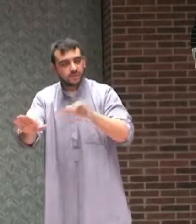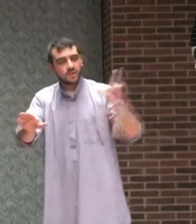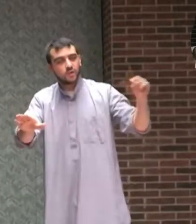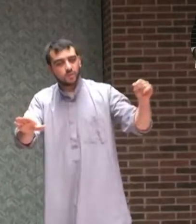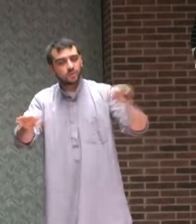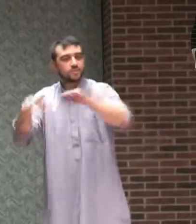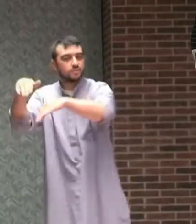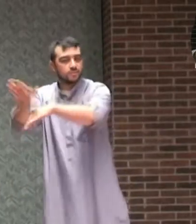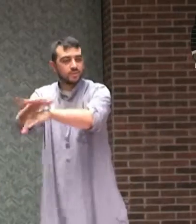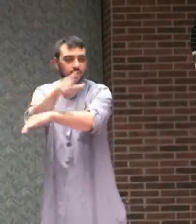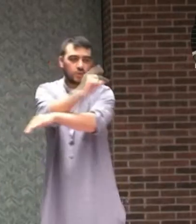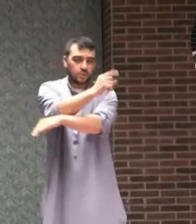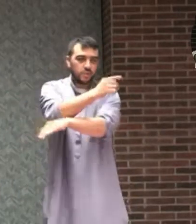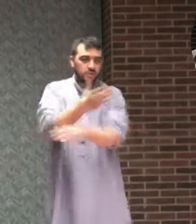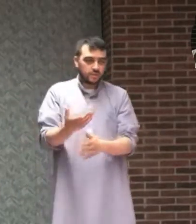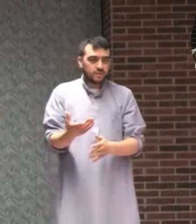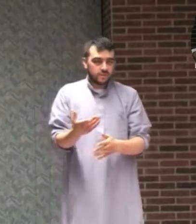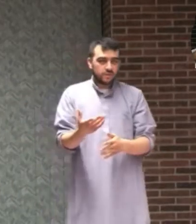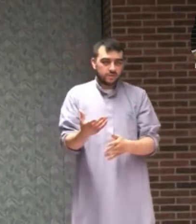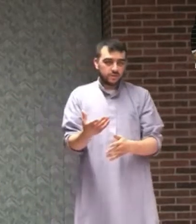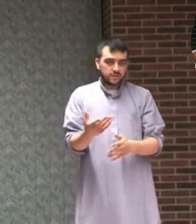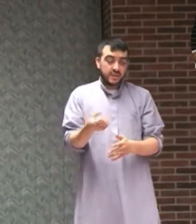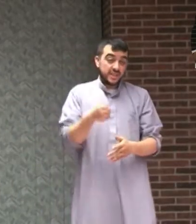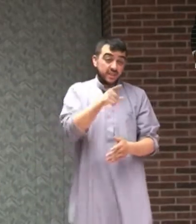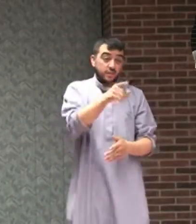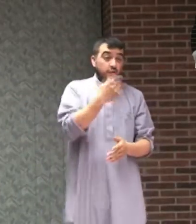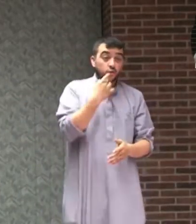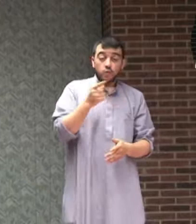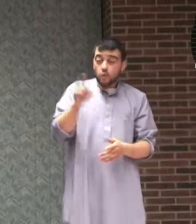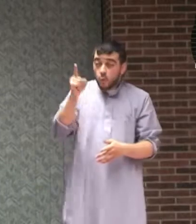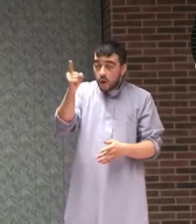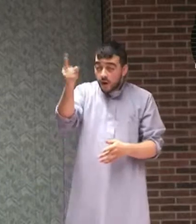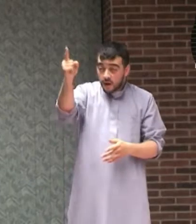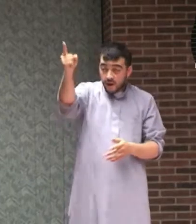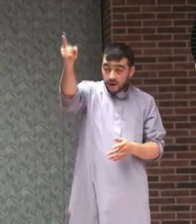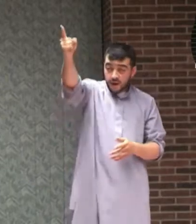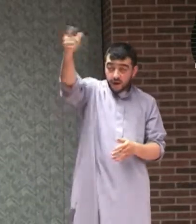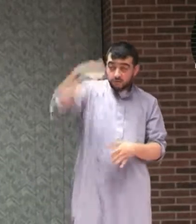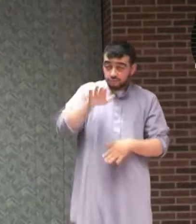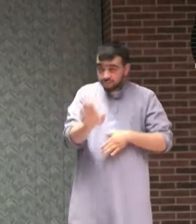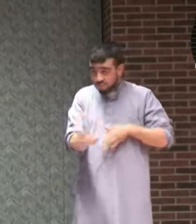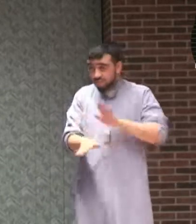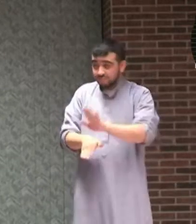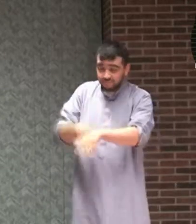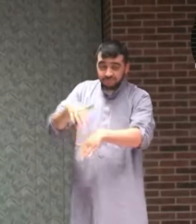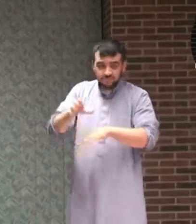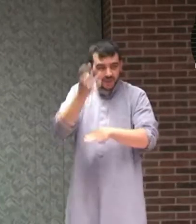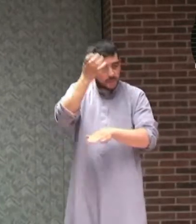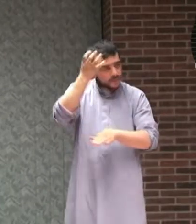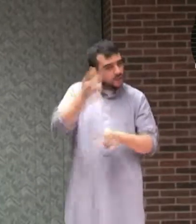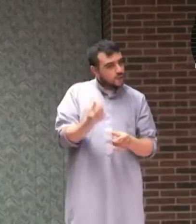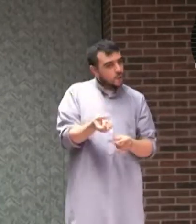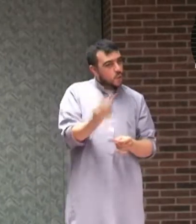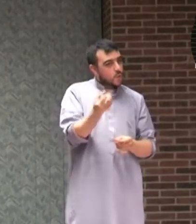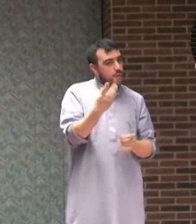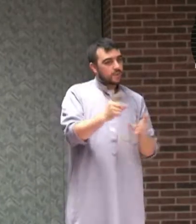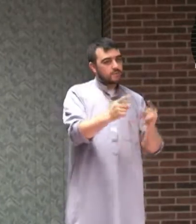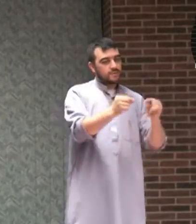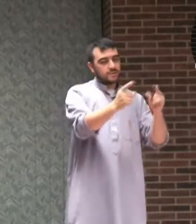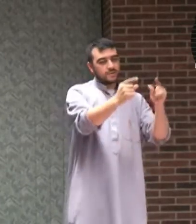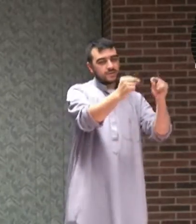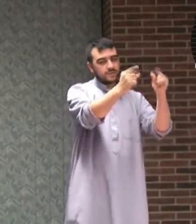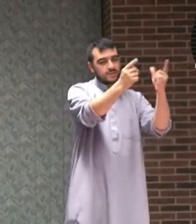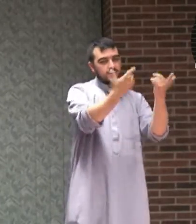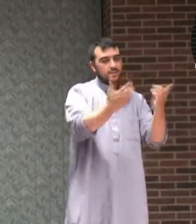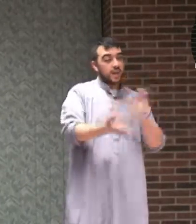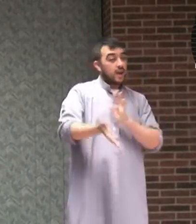au plus il y a de pas, évidemment, au plus la récompense est grande. Et vous savez que ce lieu vers lequel nous allions, ou vers lequel allaient les